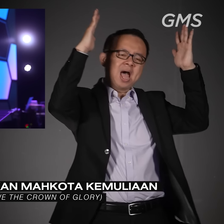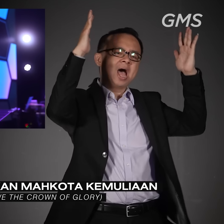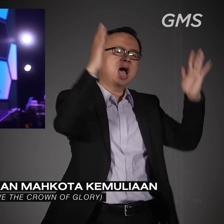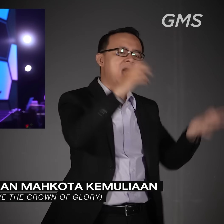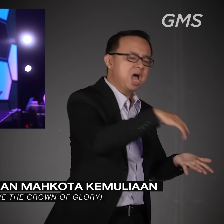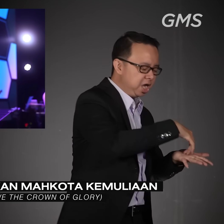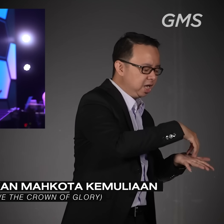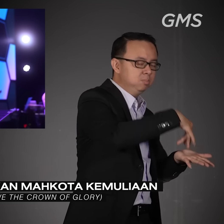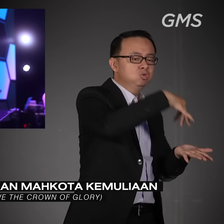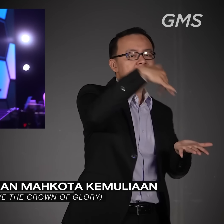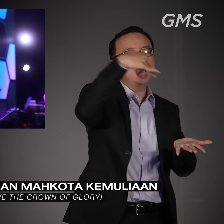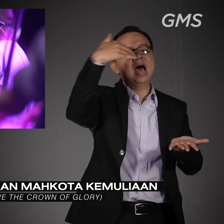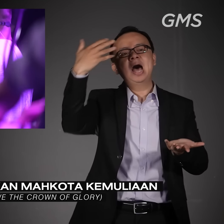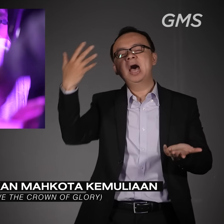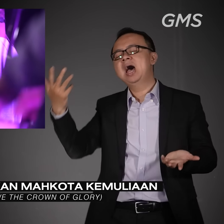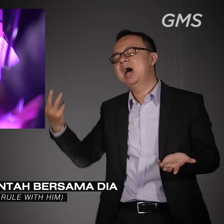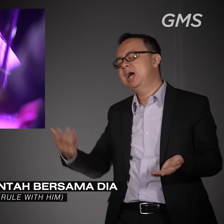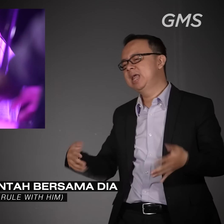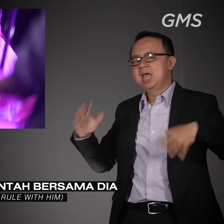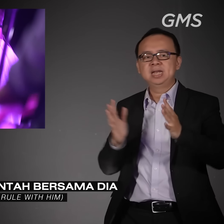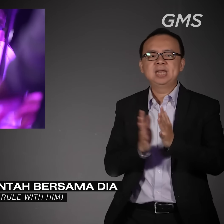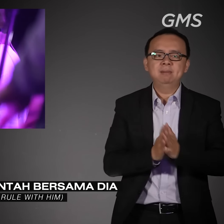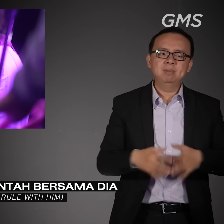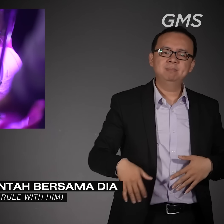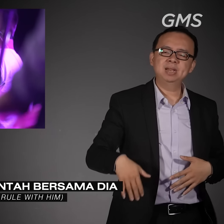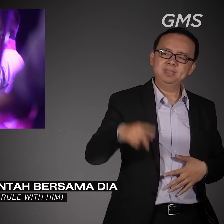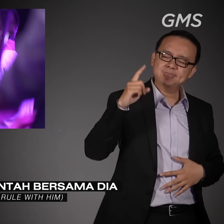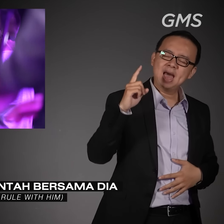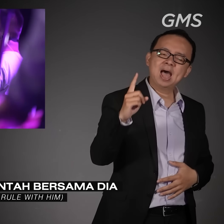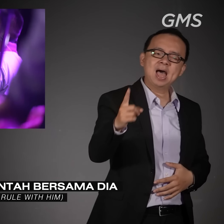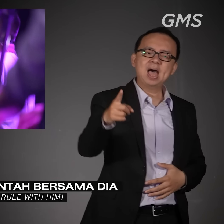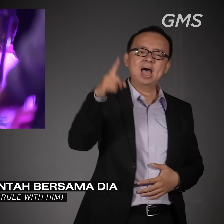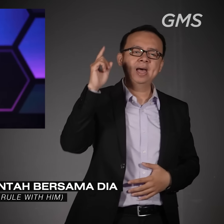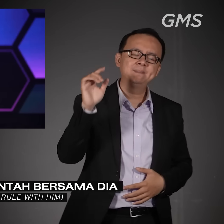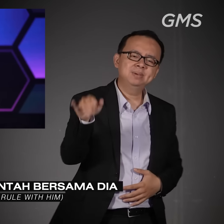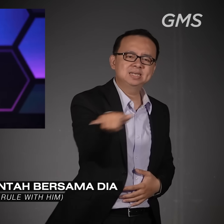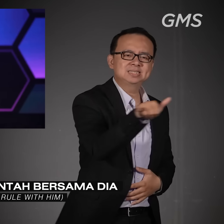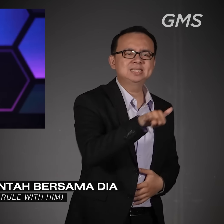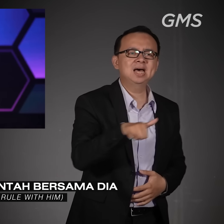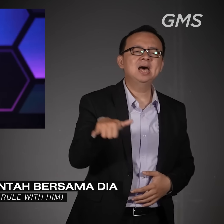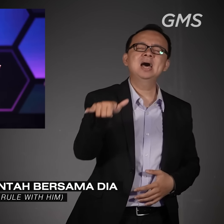mahkota kemuliaan dan memerintah